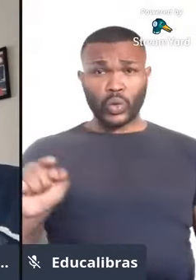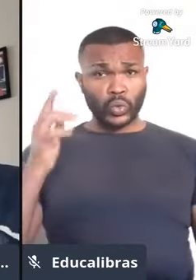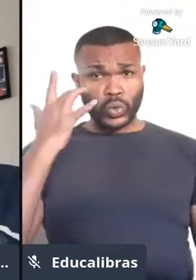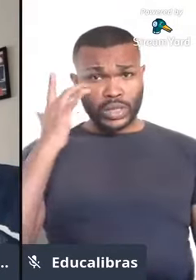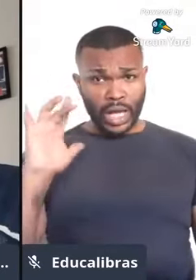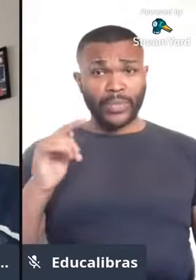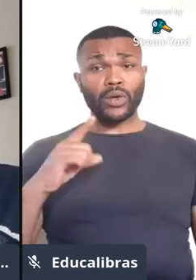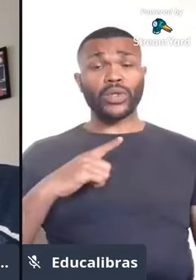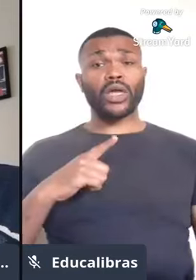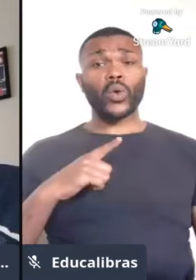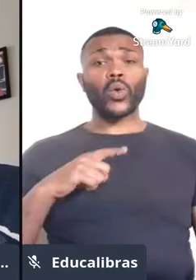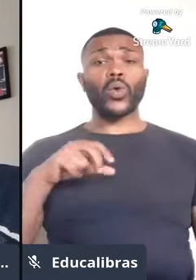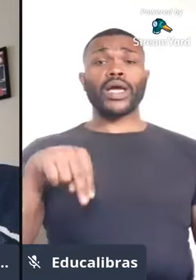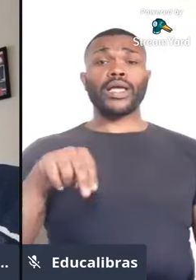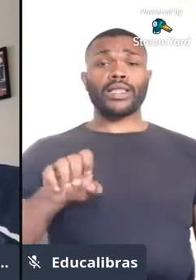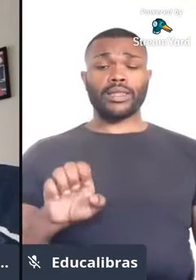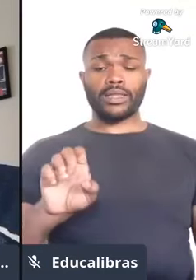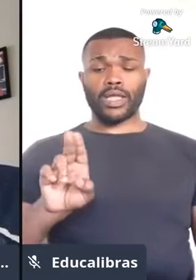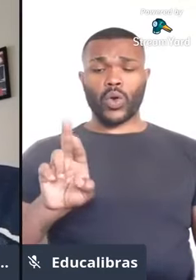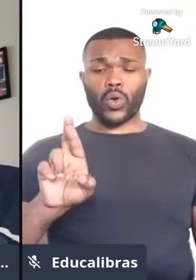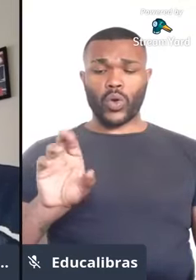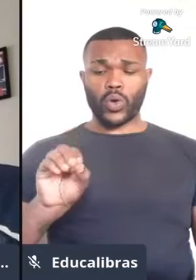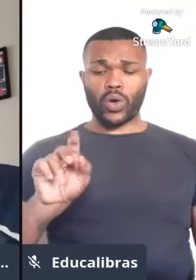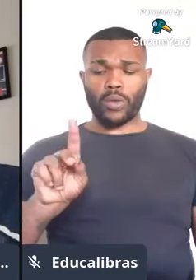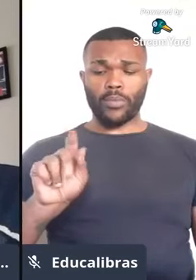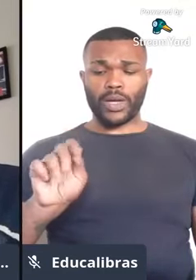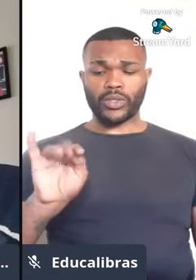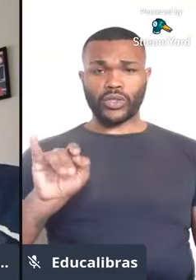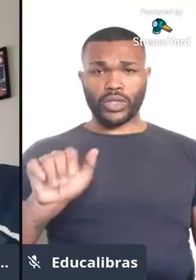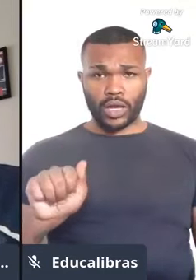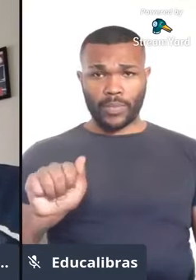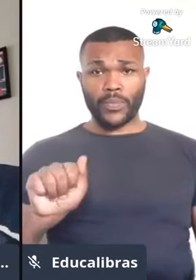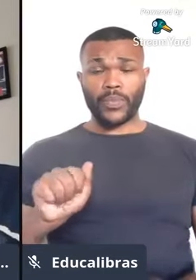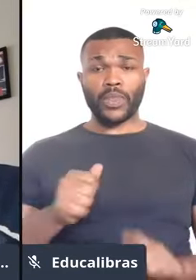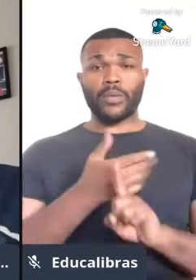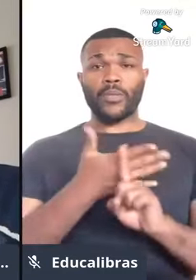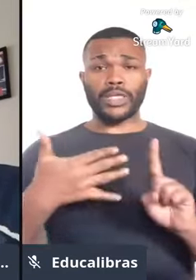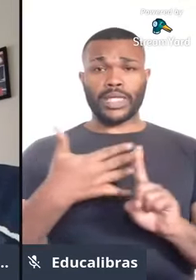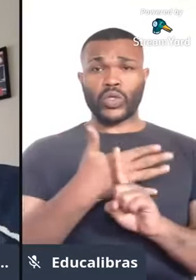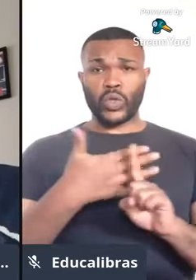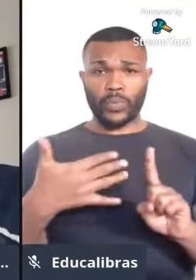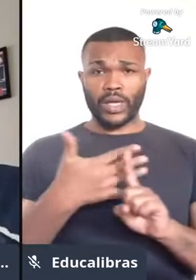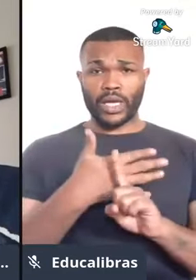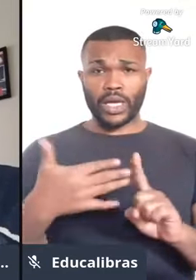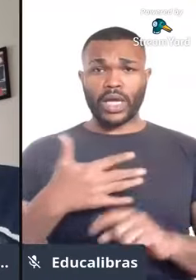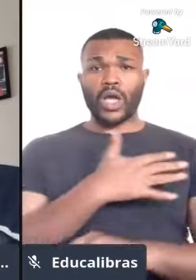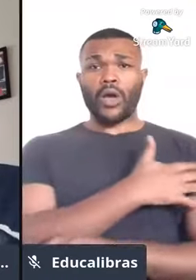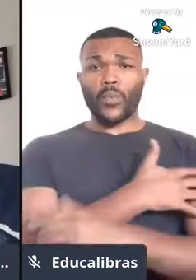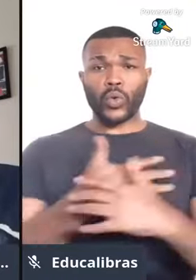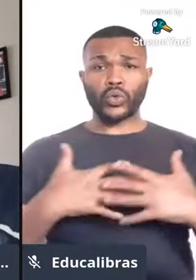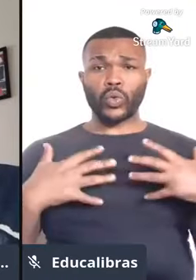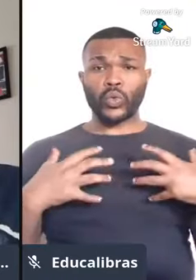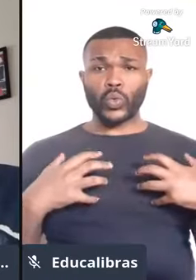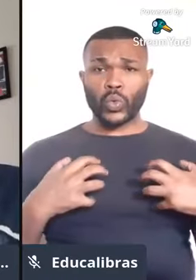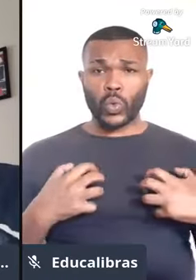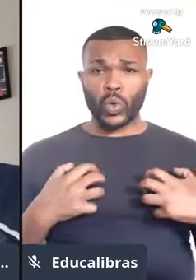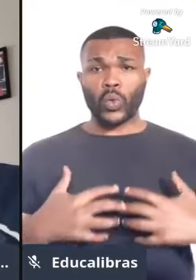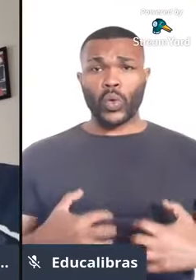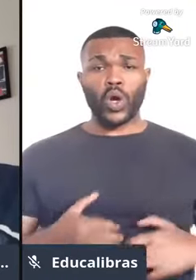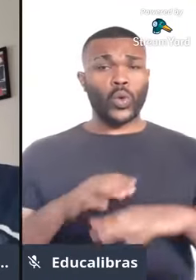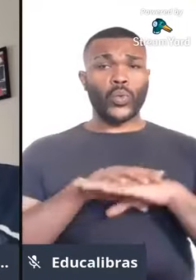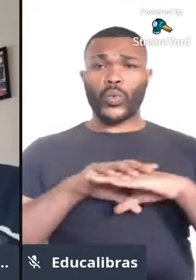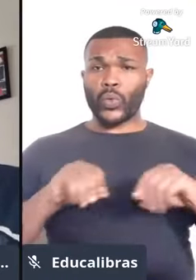neuropatia, chamada síndrome de Charcot-Marie-Tooth, provoca atrofia muscular progressiva, não tem cura. Eu